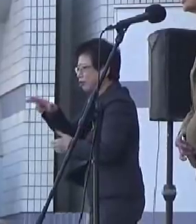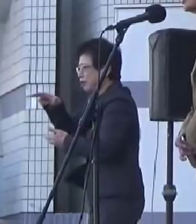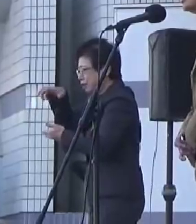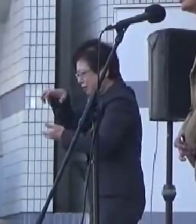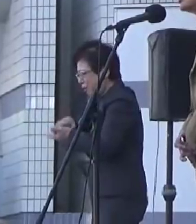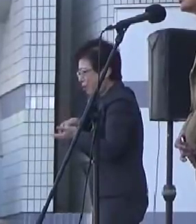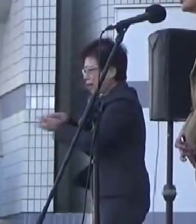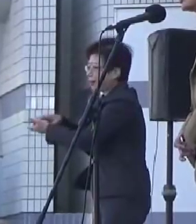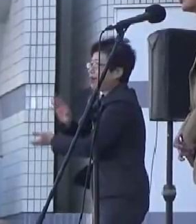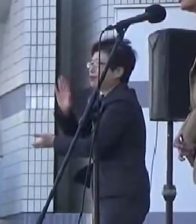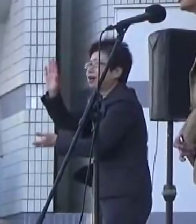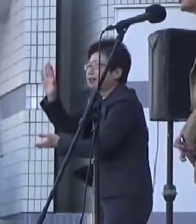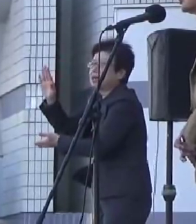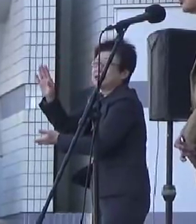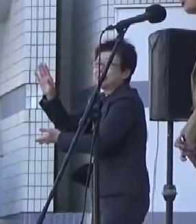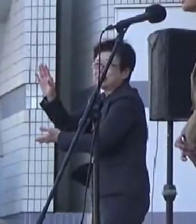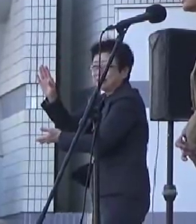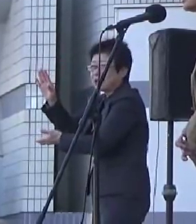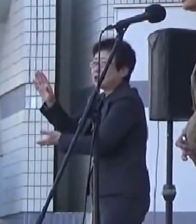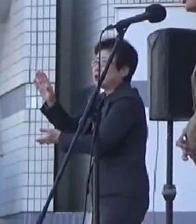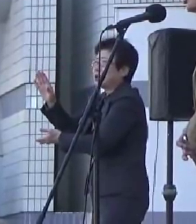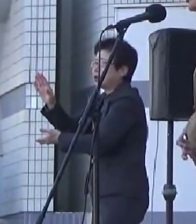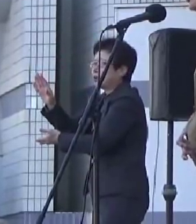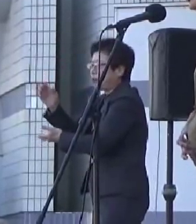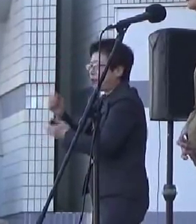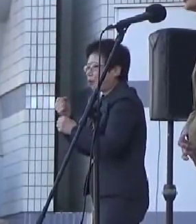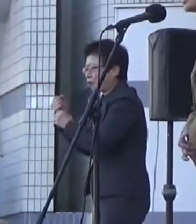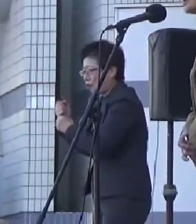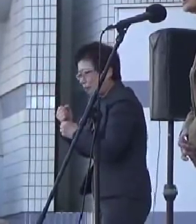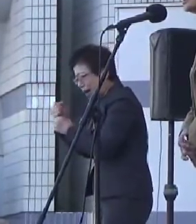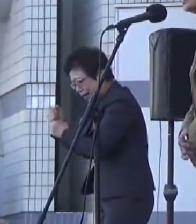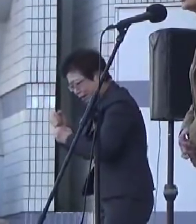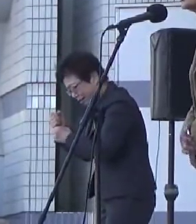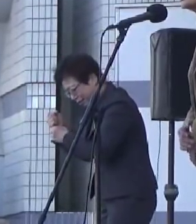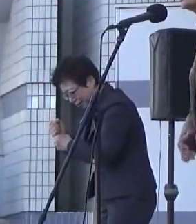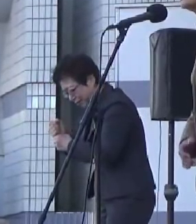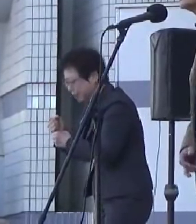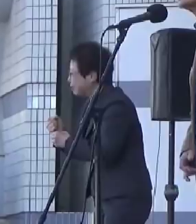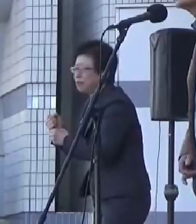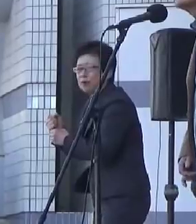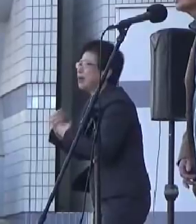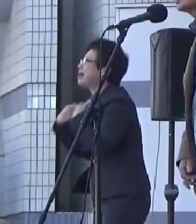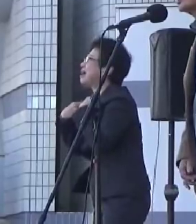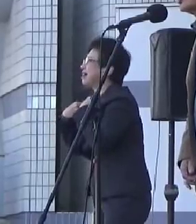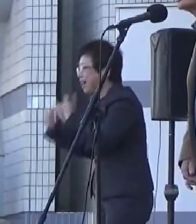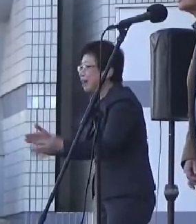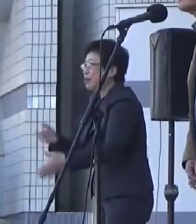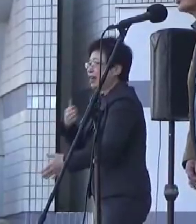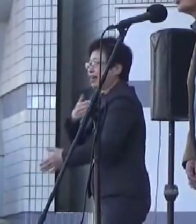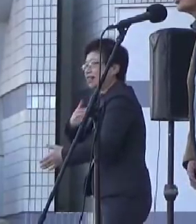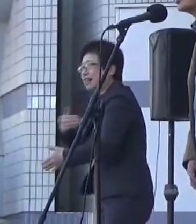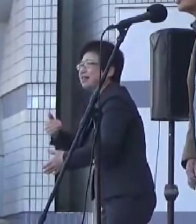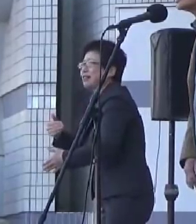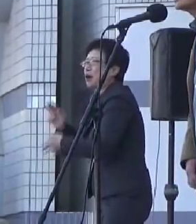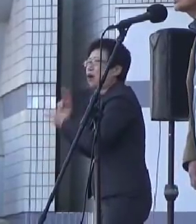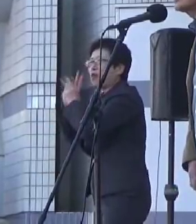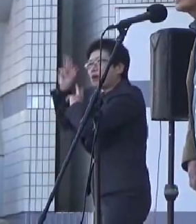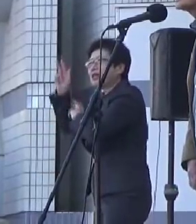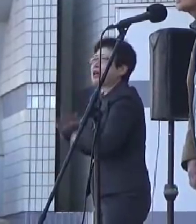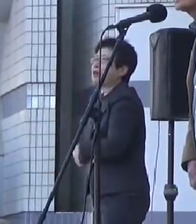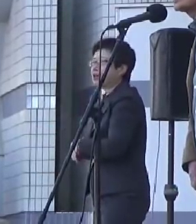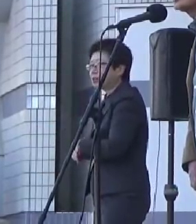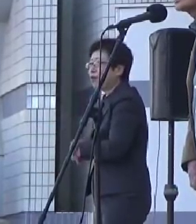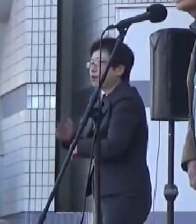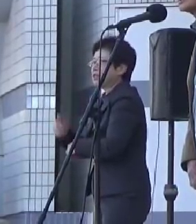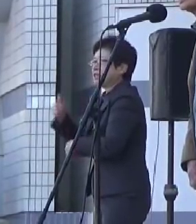いっていう、そういうごますり師匠もいらない。とにかく私たちは沖縄の基